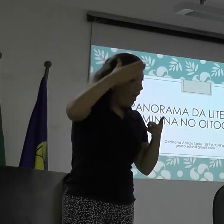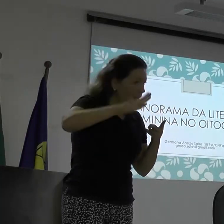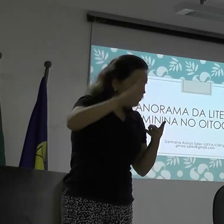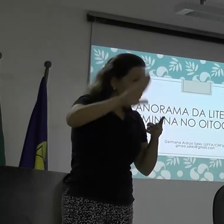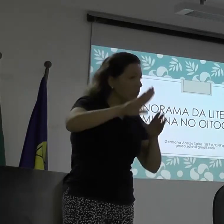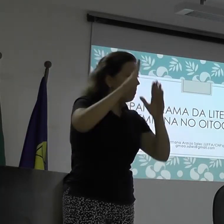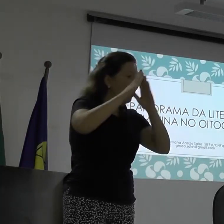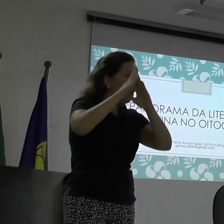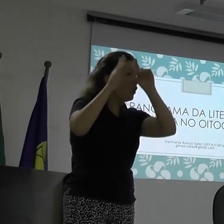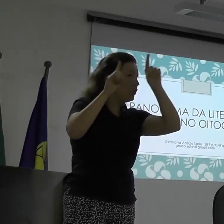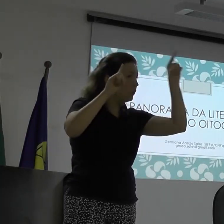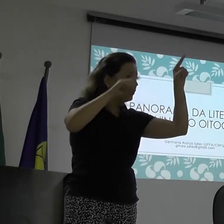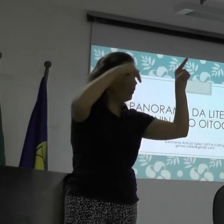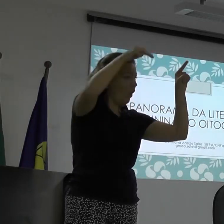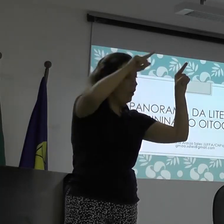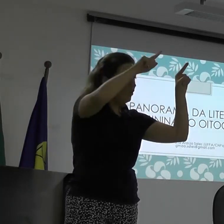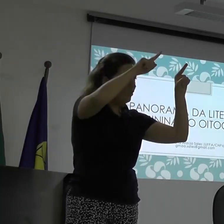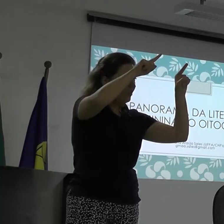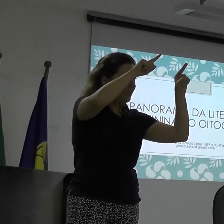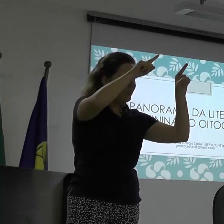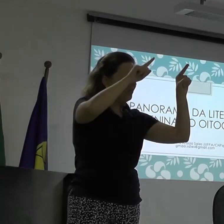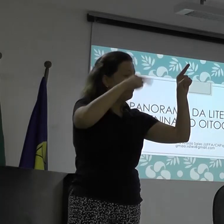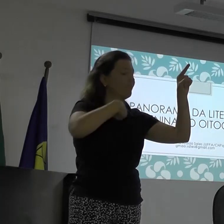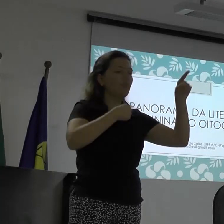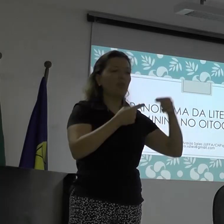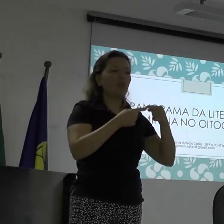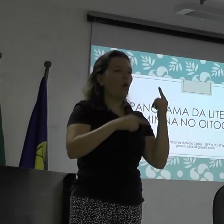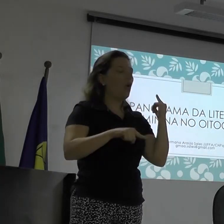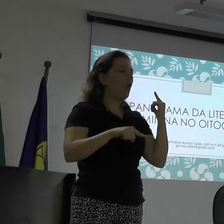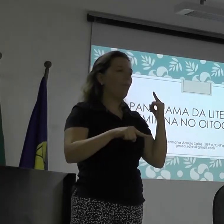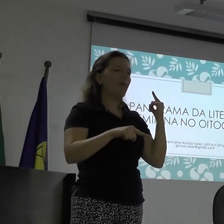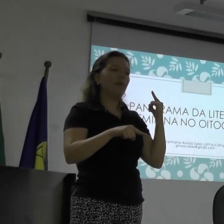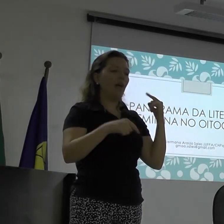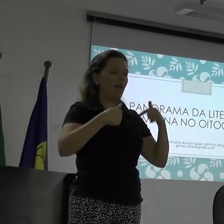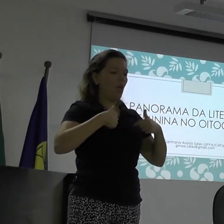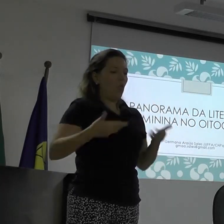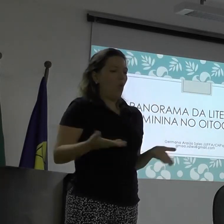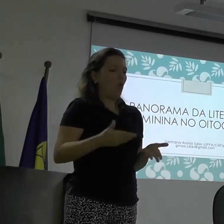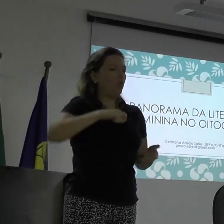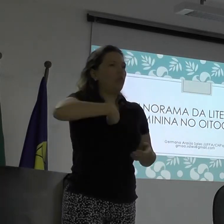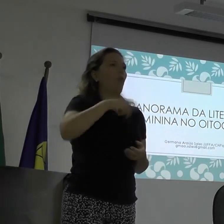no norte, não é apropriado que eu esteja onde eu estou,